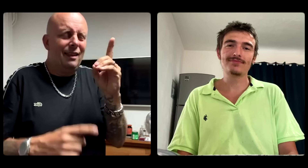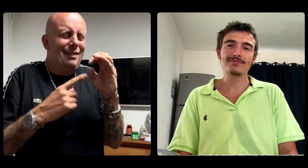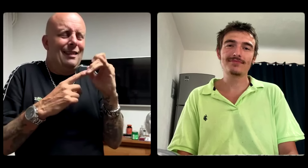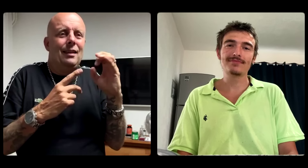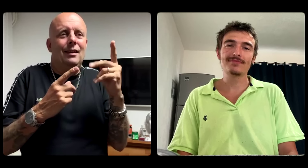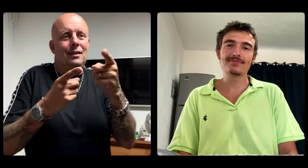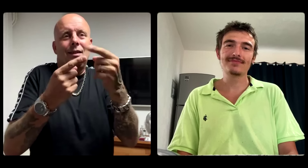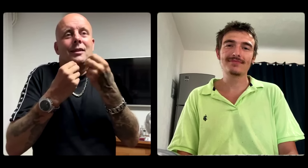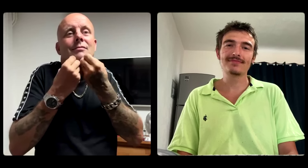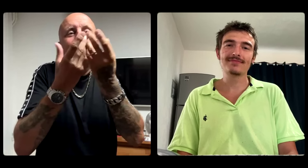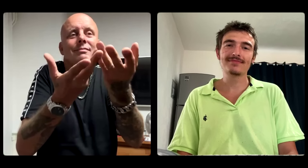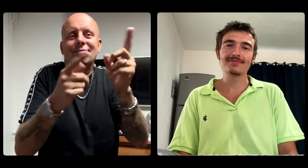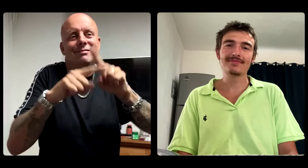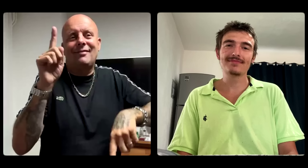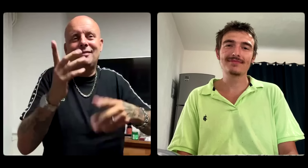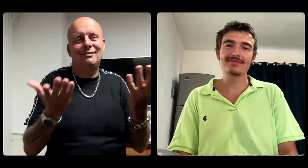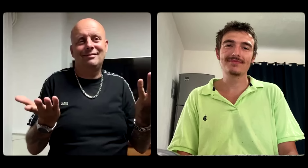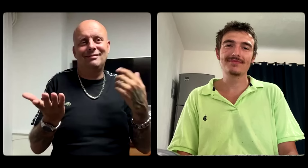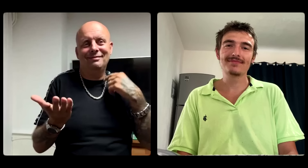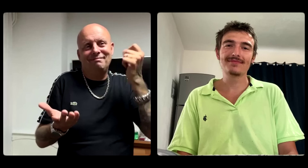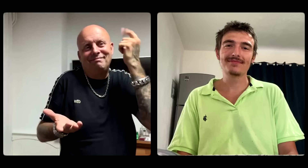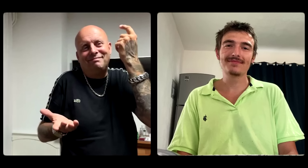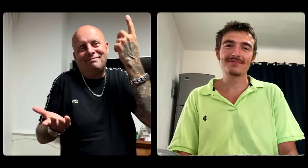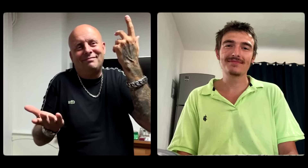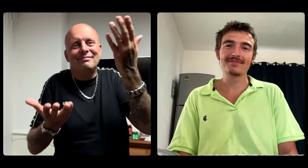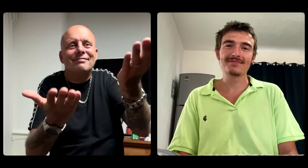Nee, oké. Okay. Oké, okay. Weet je wat?